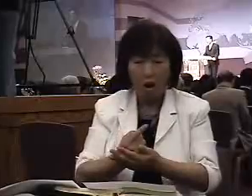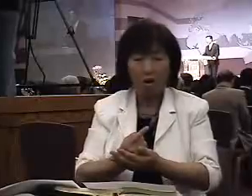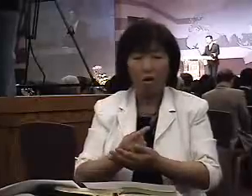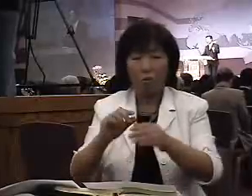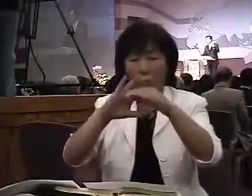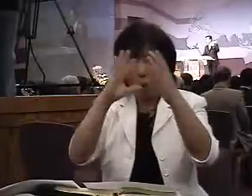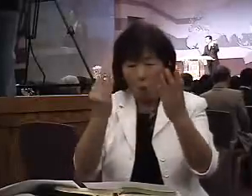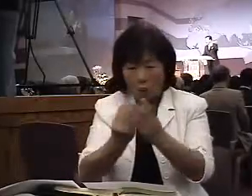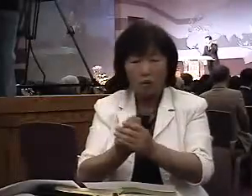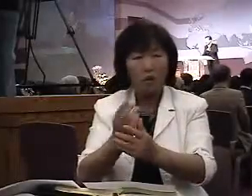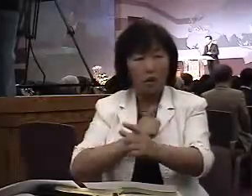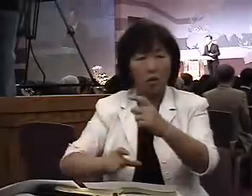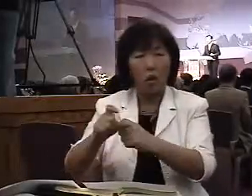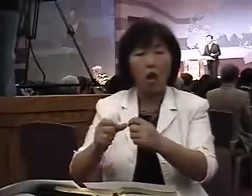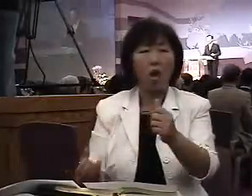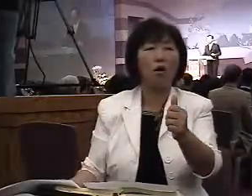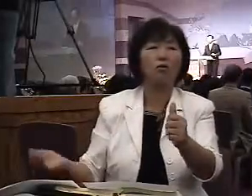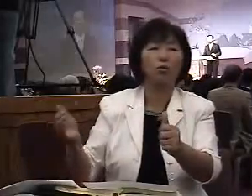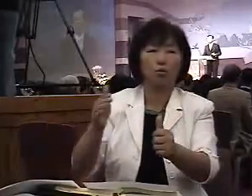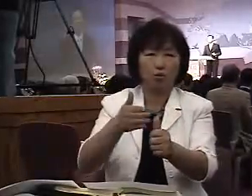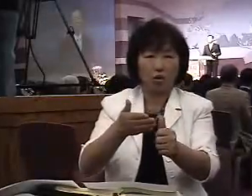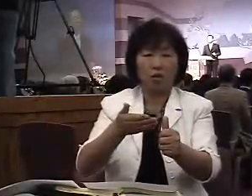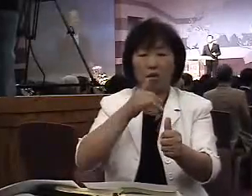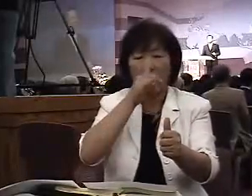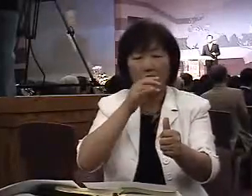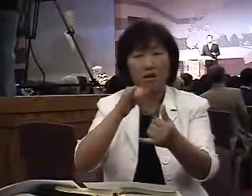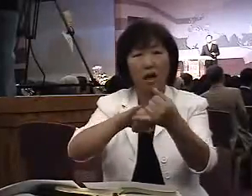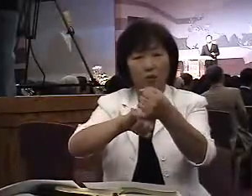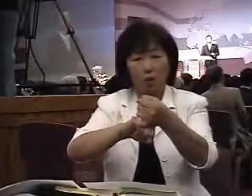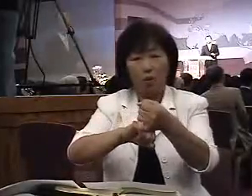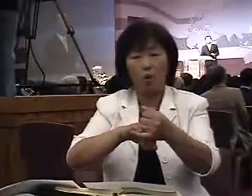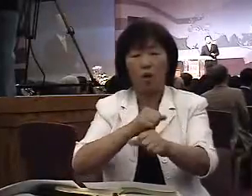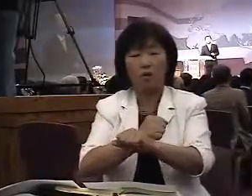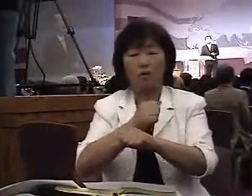더해 주시겠다고 약속을 하시기 때문입니다.